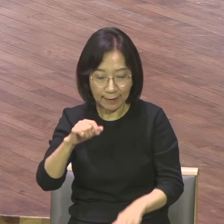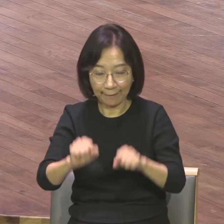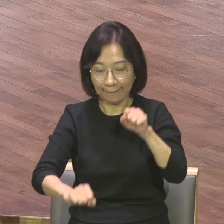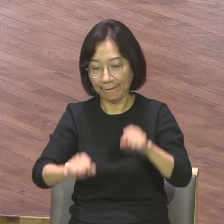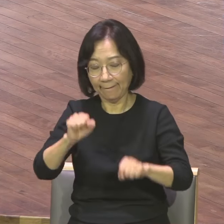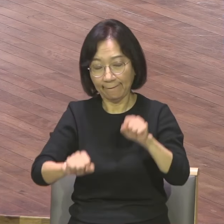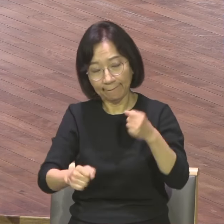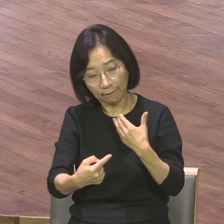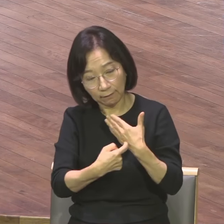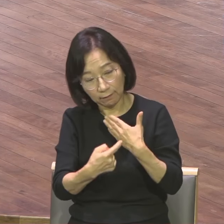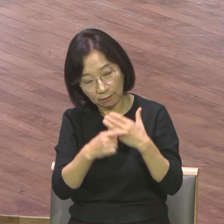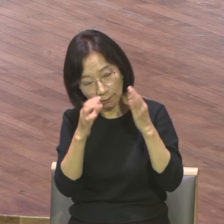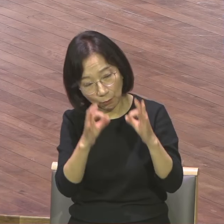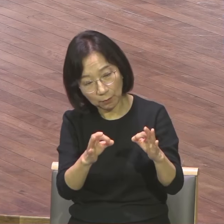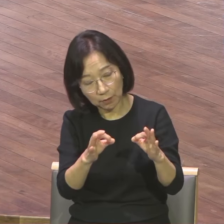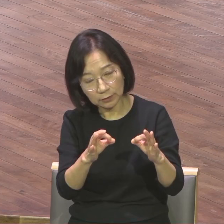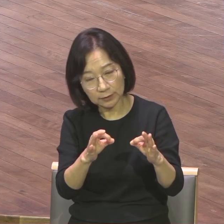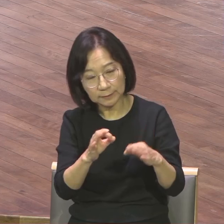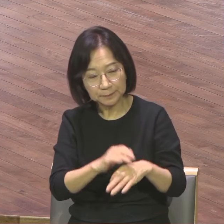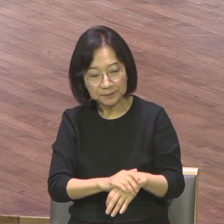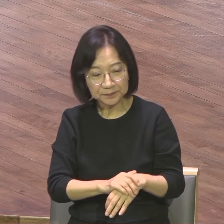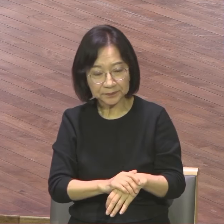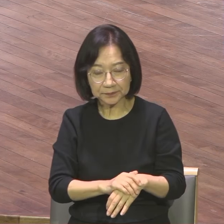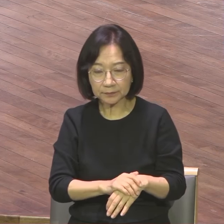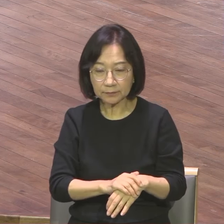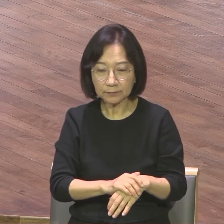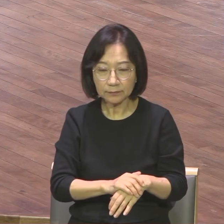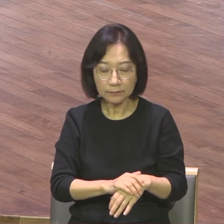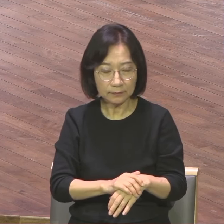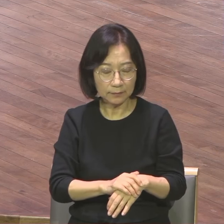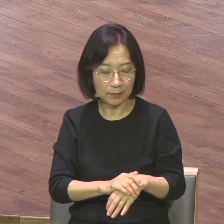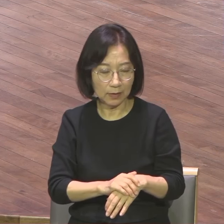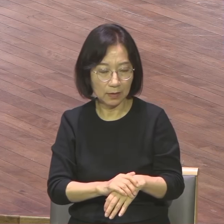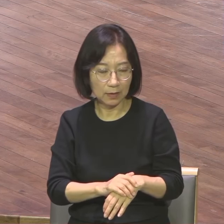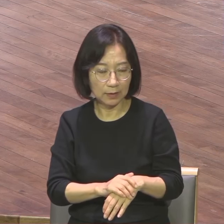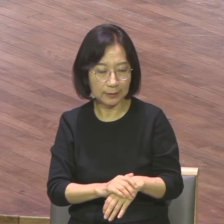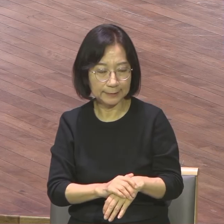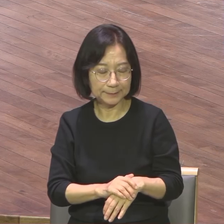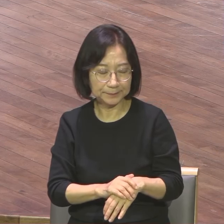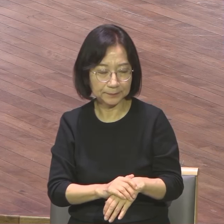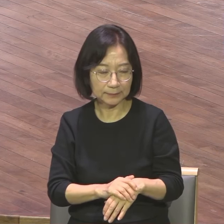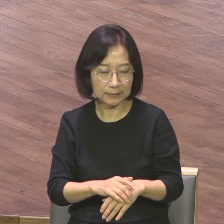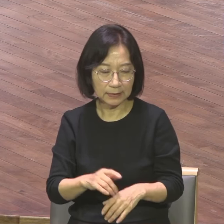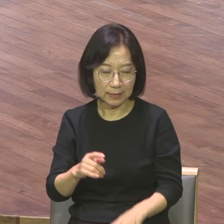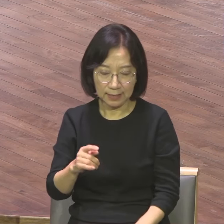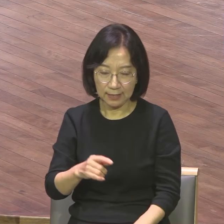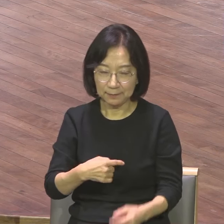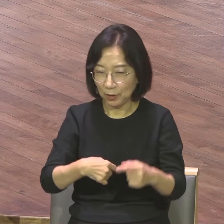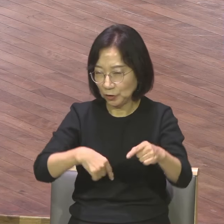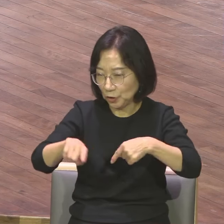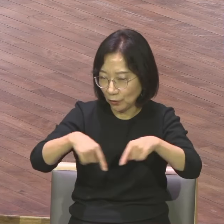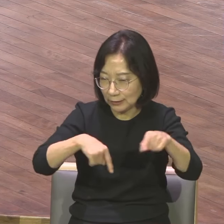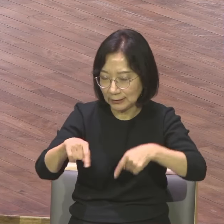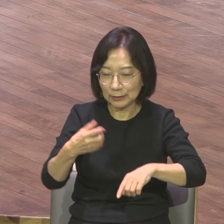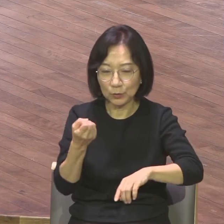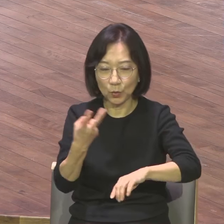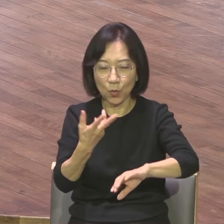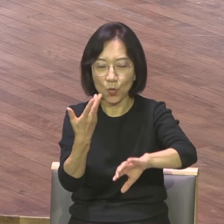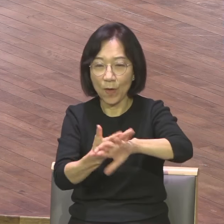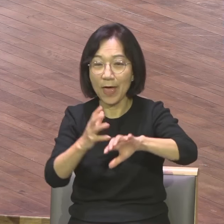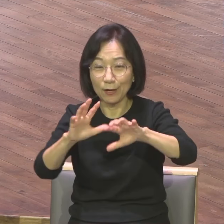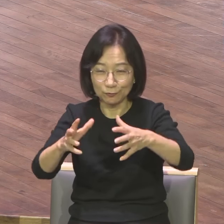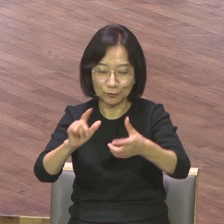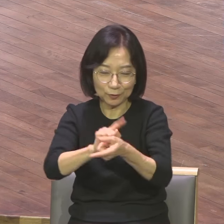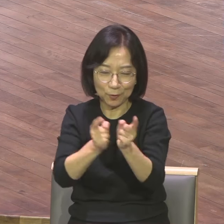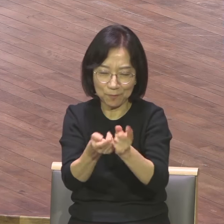볼 때는 국가 간의 견제와 균형을 이용하려는 탁월한 정치적 외교적 감각이